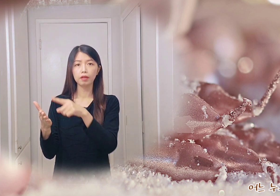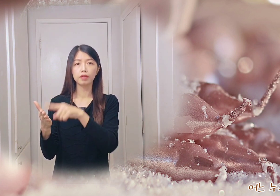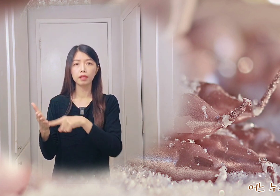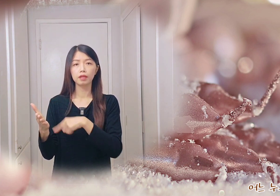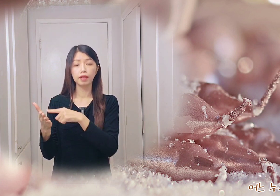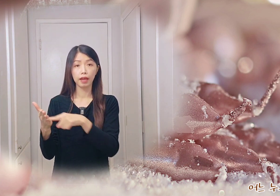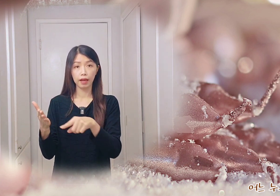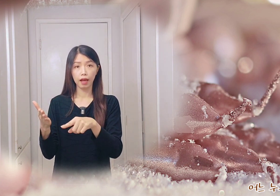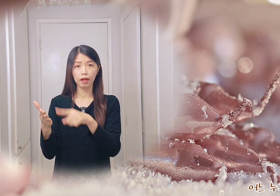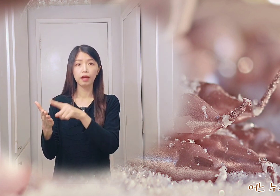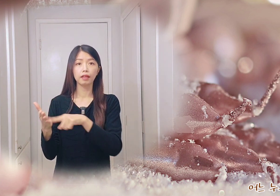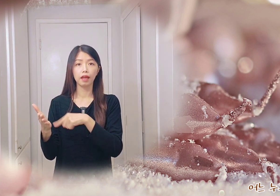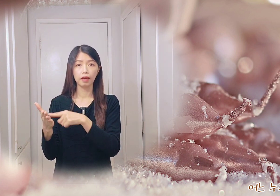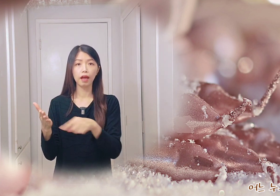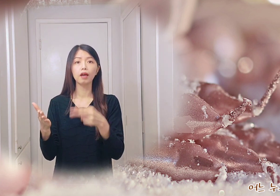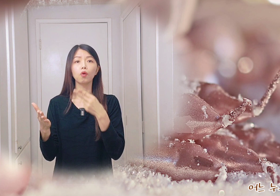주시면